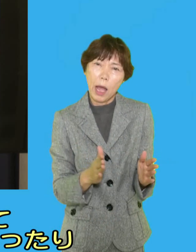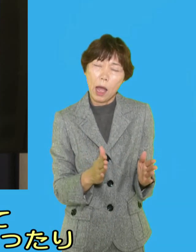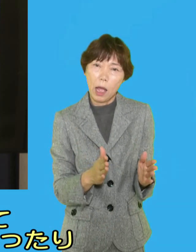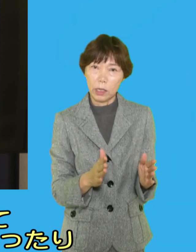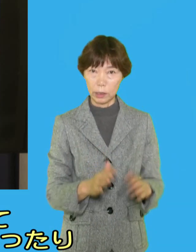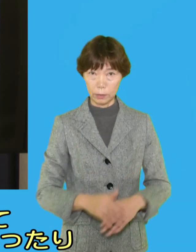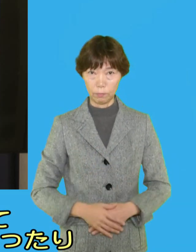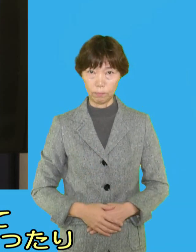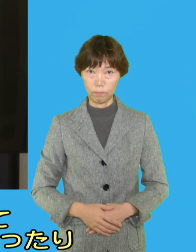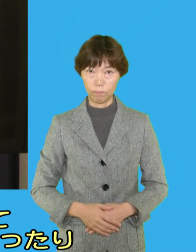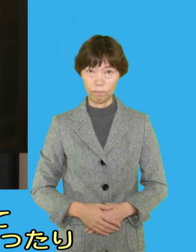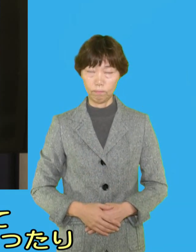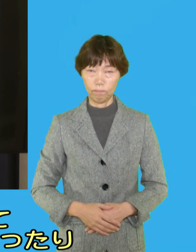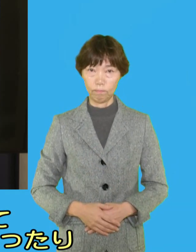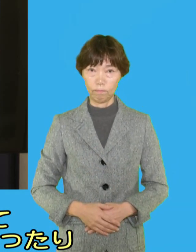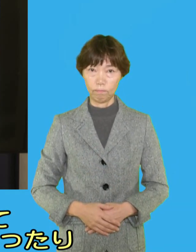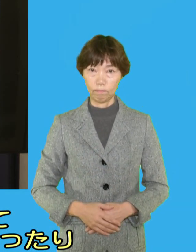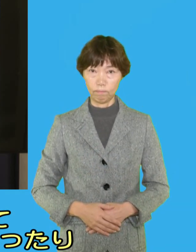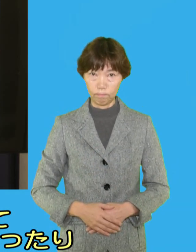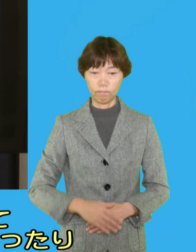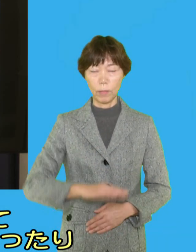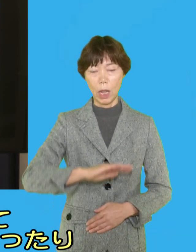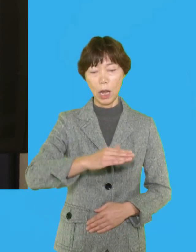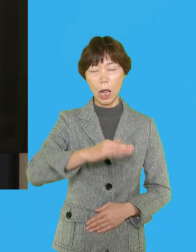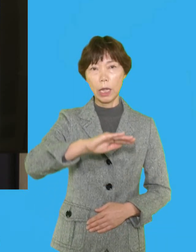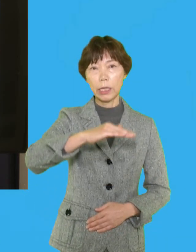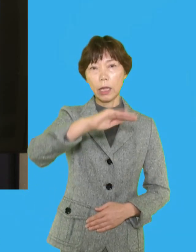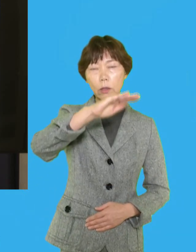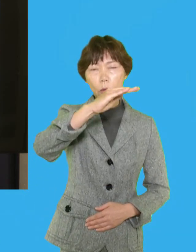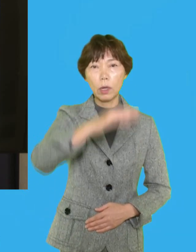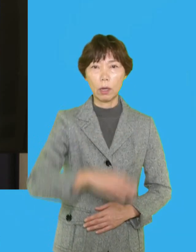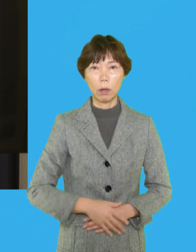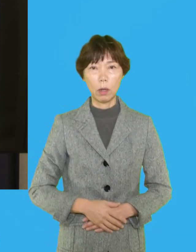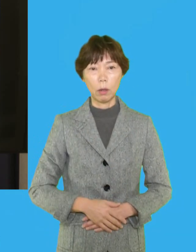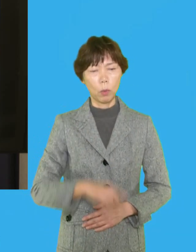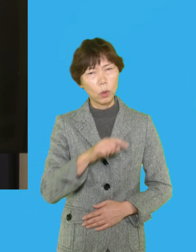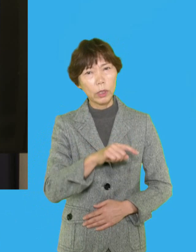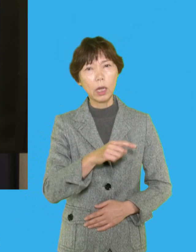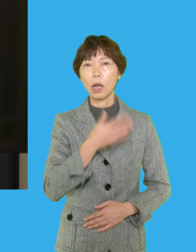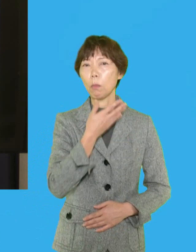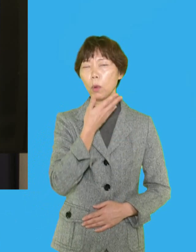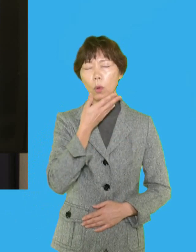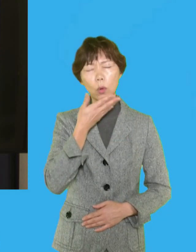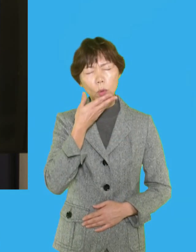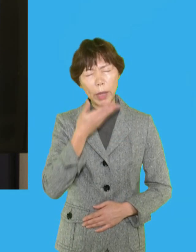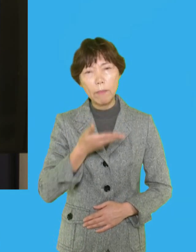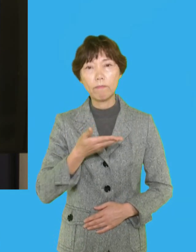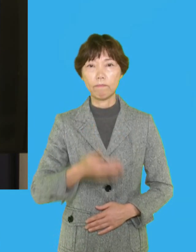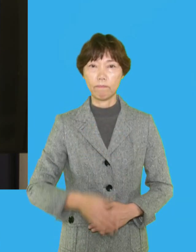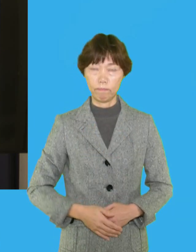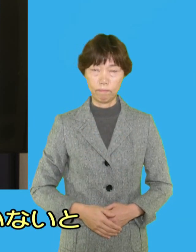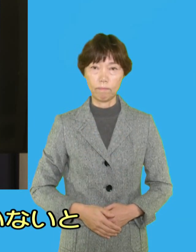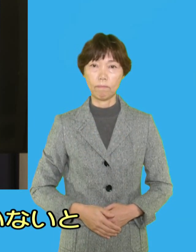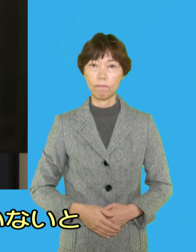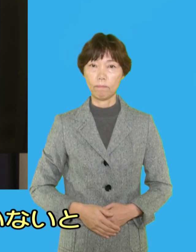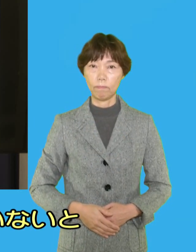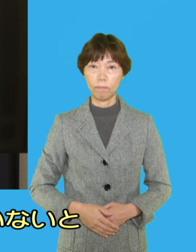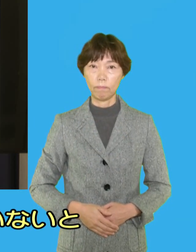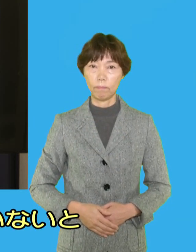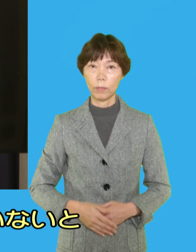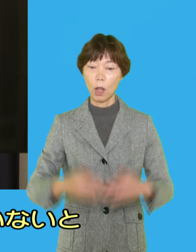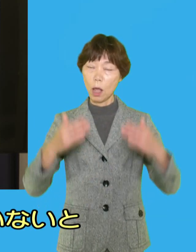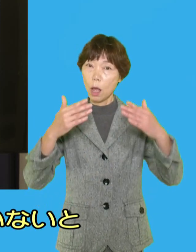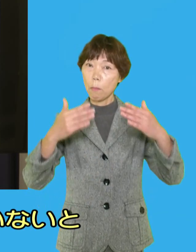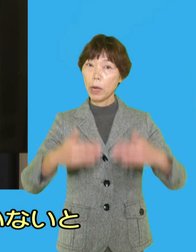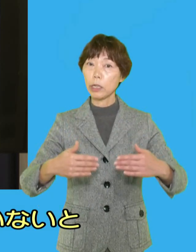して移動も、まあ、階段があったりですね、少し中の移動も難しい、バリア